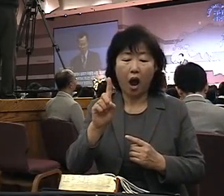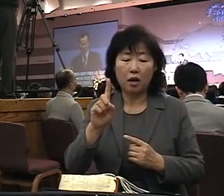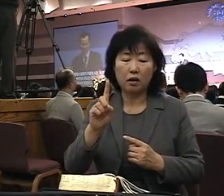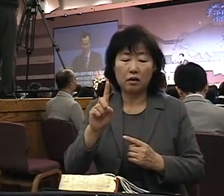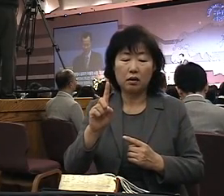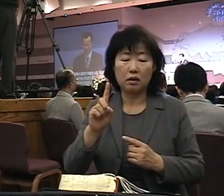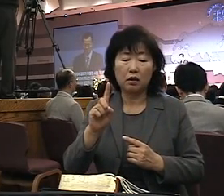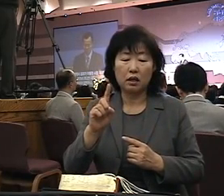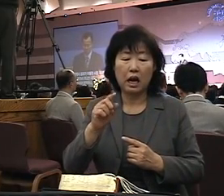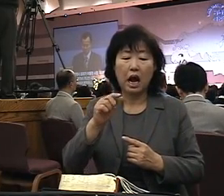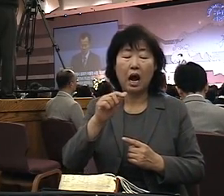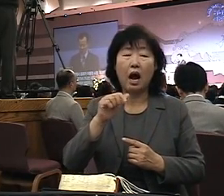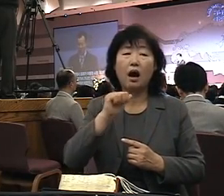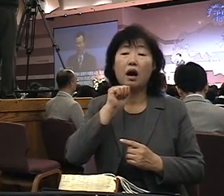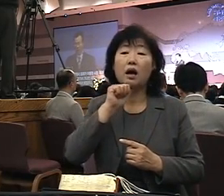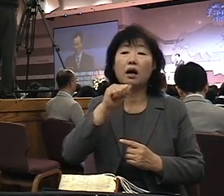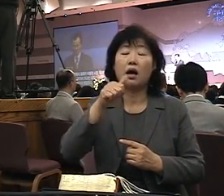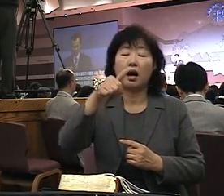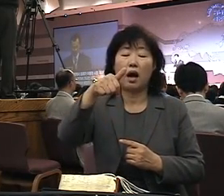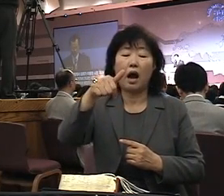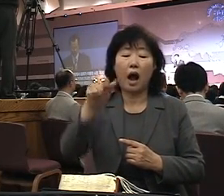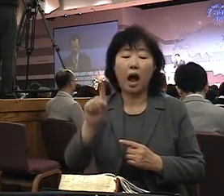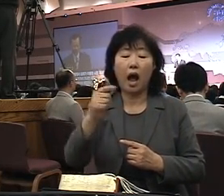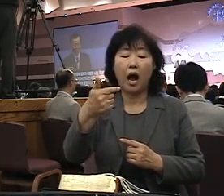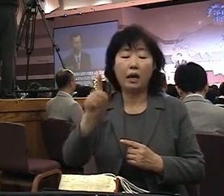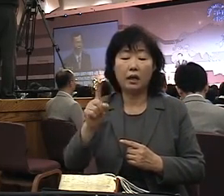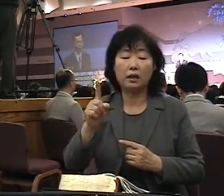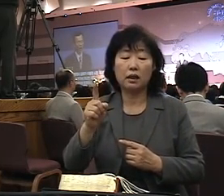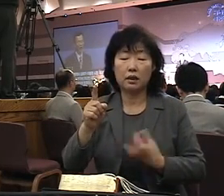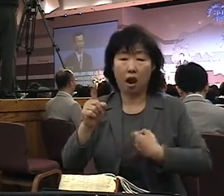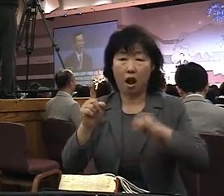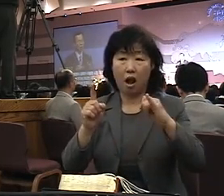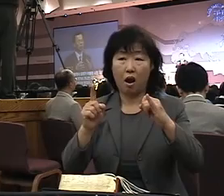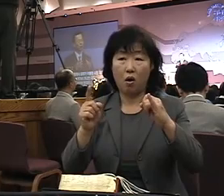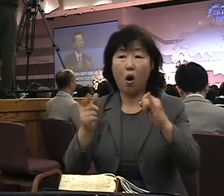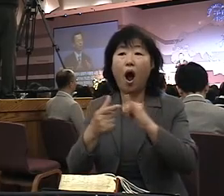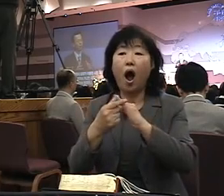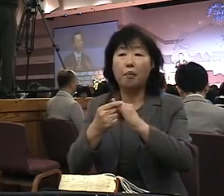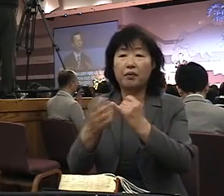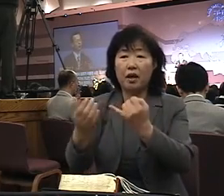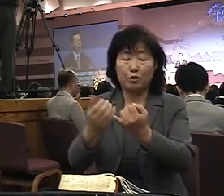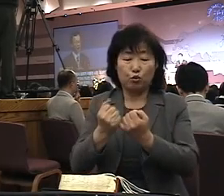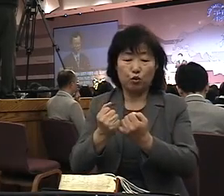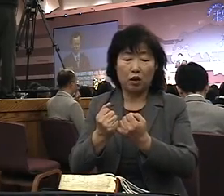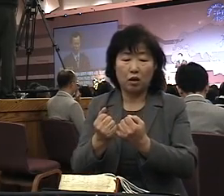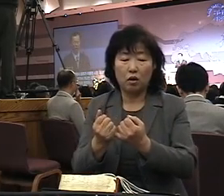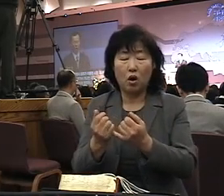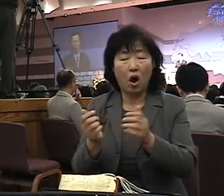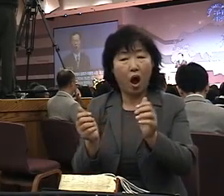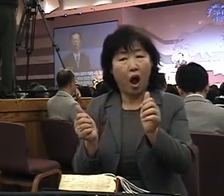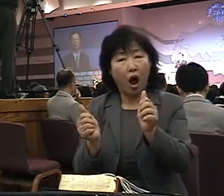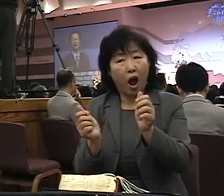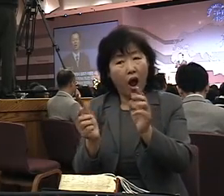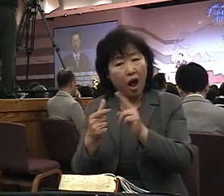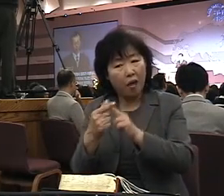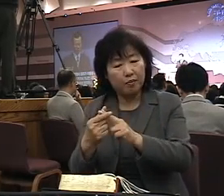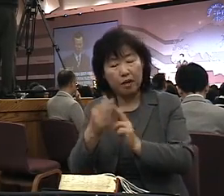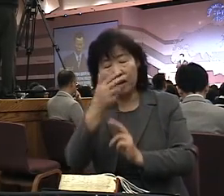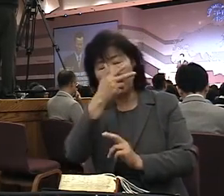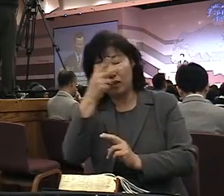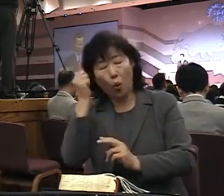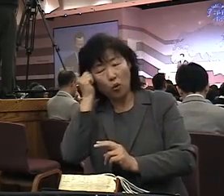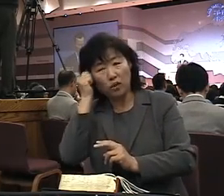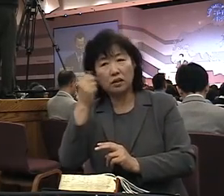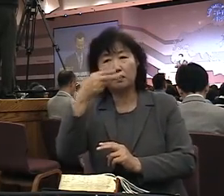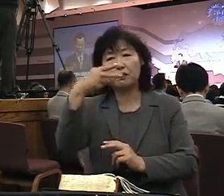사람 수아라 하는 자의 딸을 보고 그를 취하여 동침하니. 여기 보면은 유다가 이 처음 모습부터 빗나간 것을, 엄청 빗나간 것을